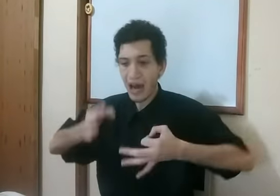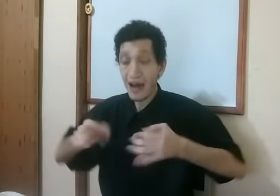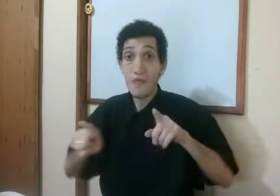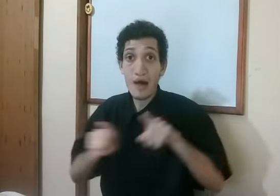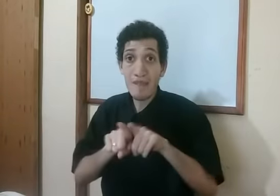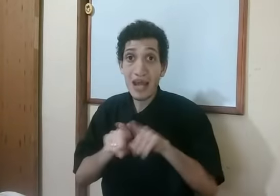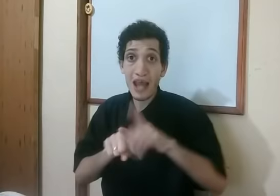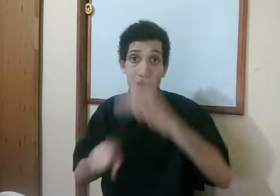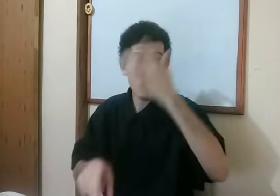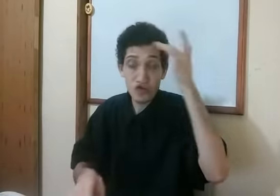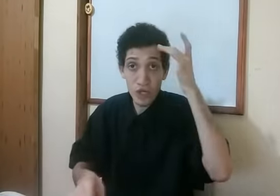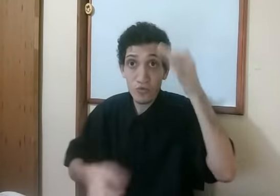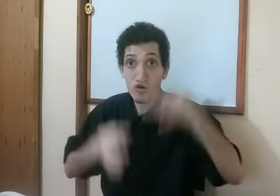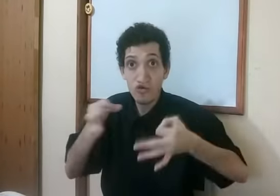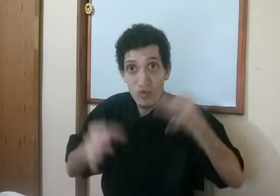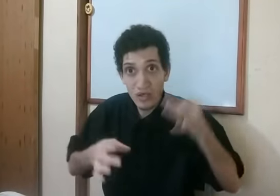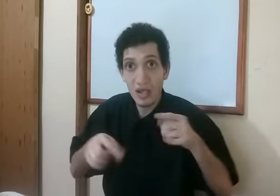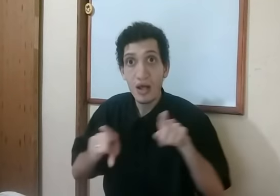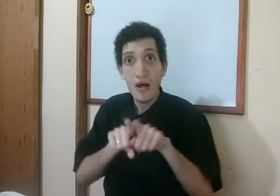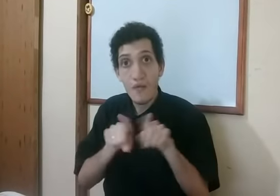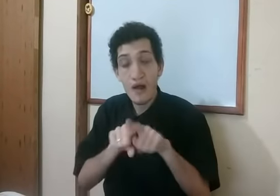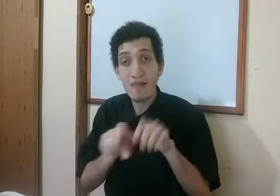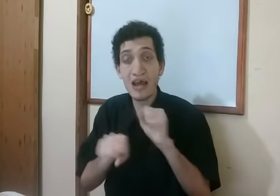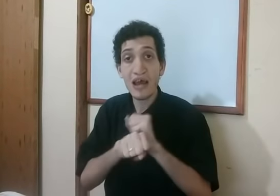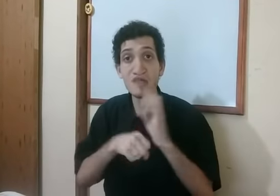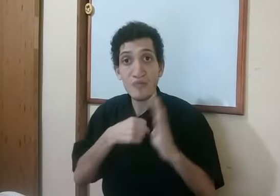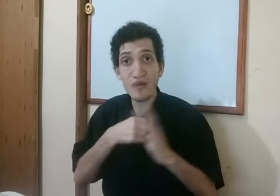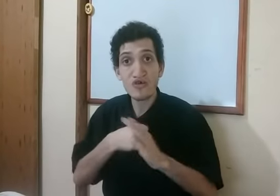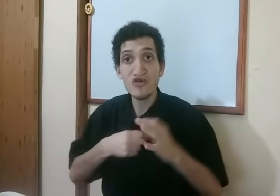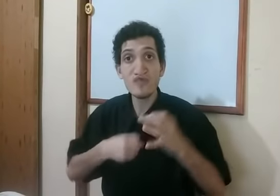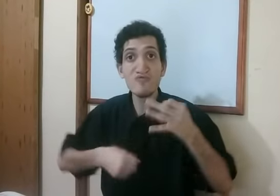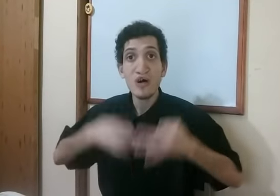Julgar também é sujeito, juiz, também é substantivo,